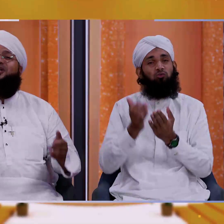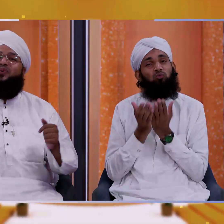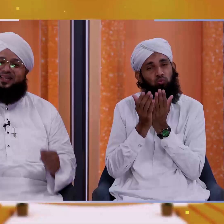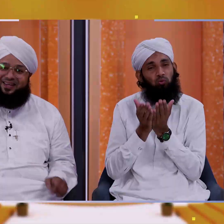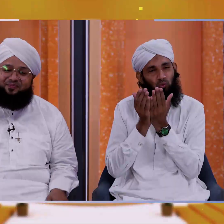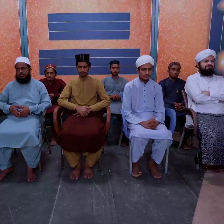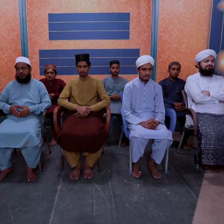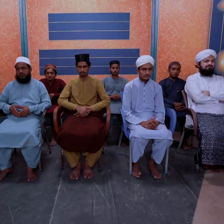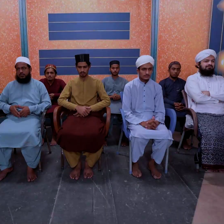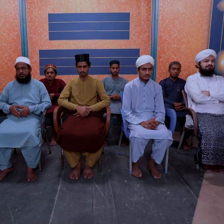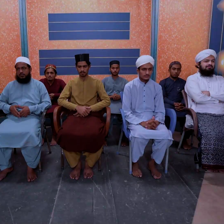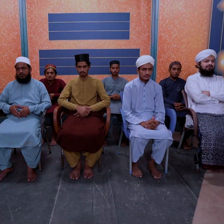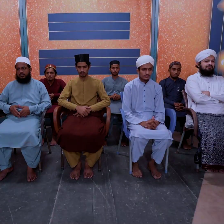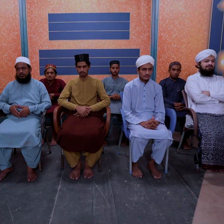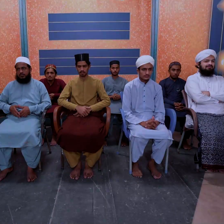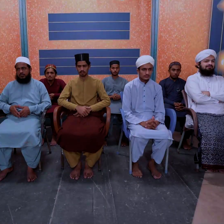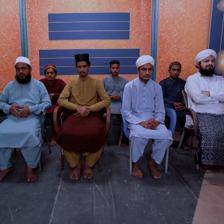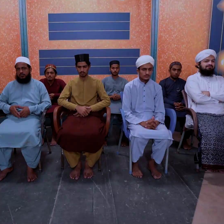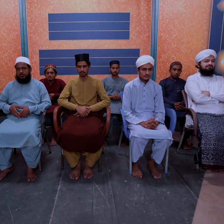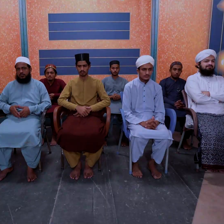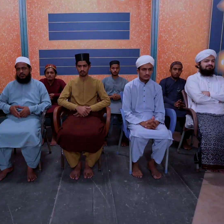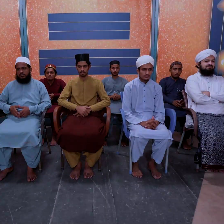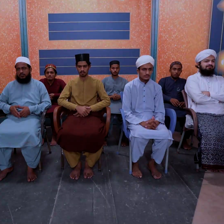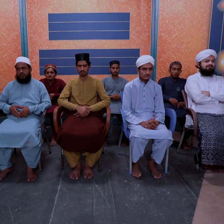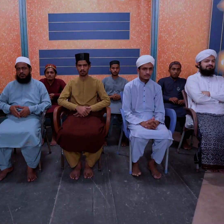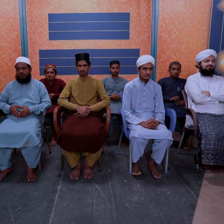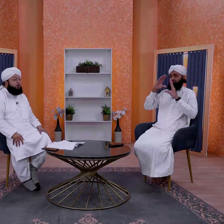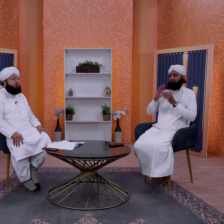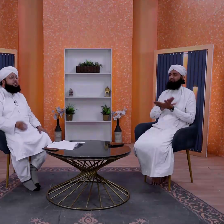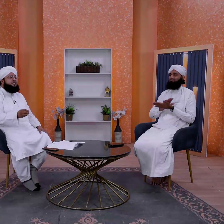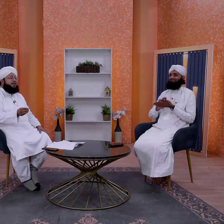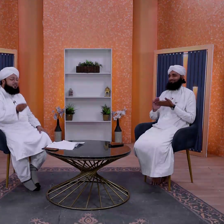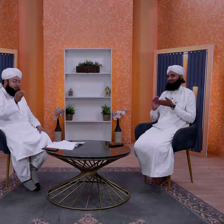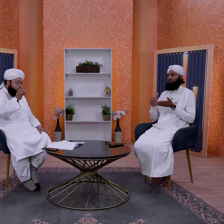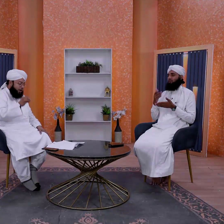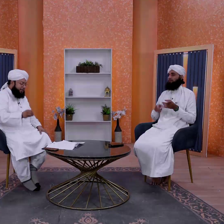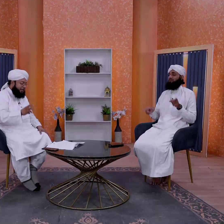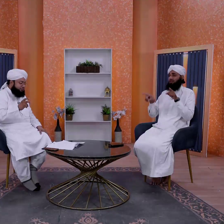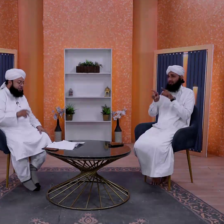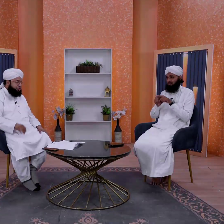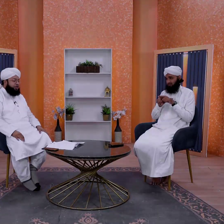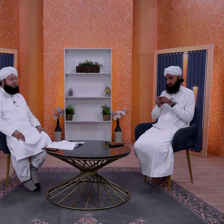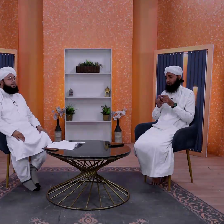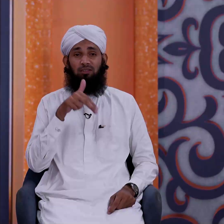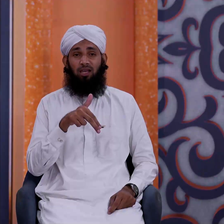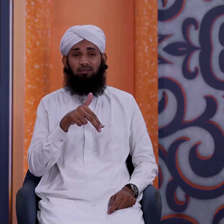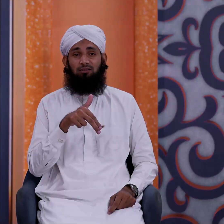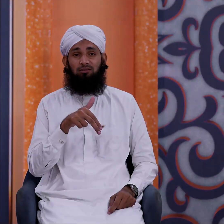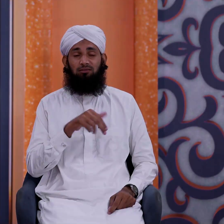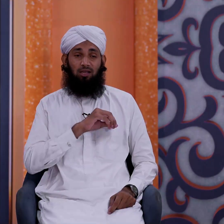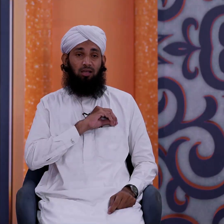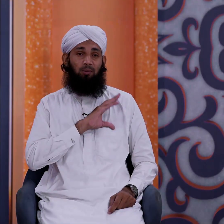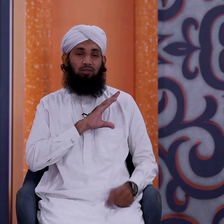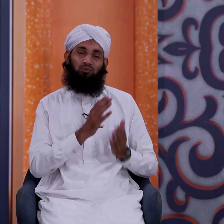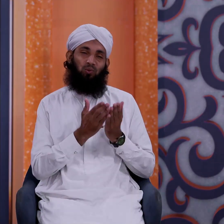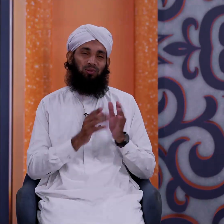اس طرح دعائیں دیں، انشاءاللہ عز و جل حسد کا علاج ہوگا۔ اور اس کے ساتھ ساتھ روحانی علاج بھی کیجئے، اللہ پاک سے